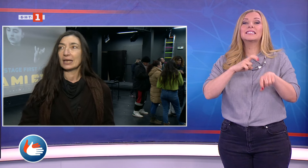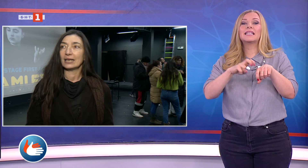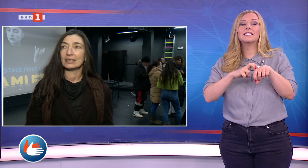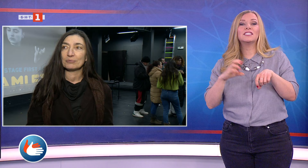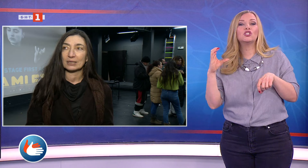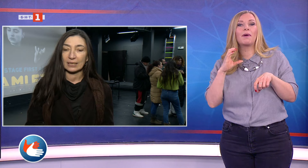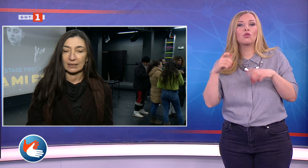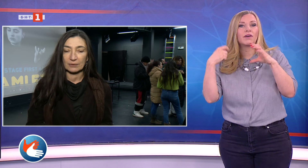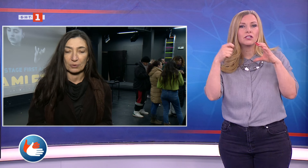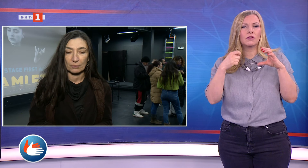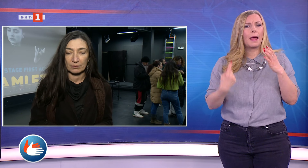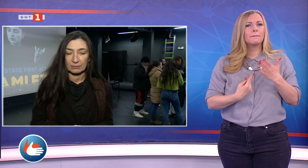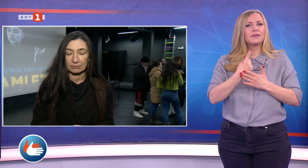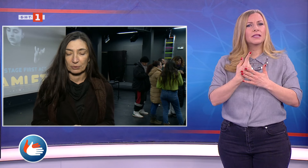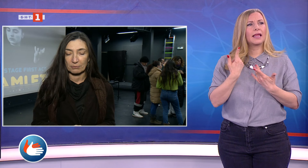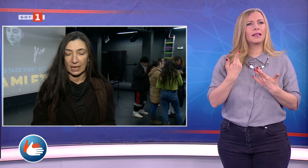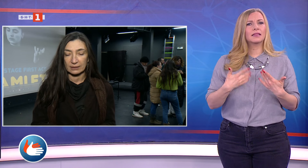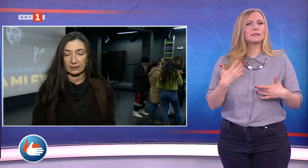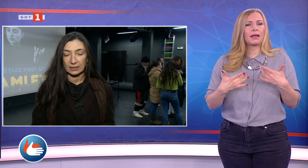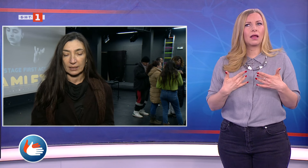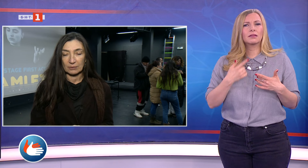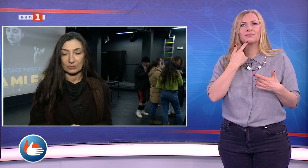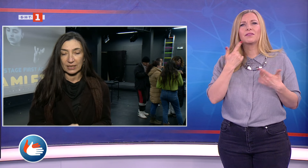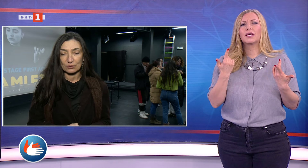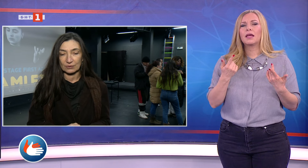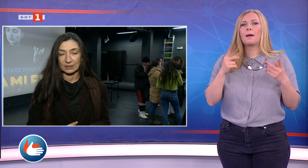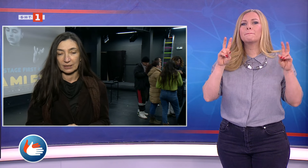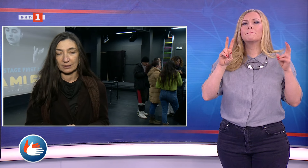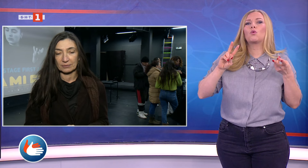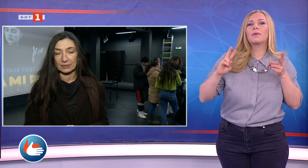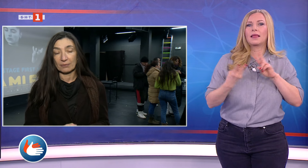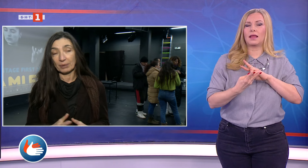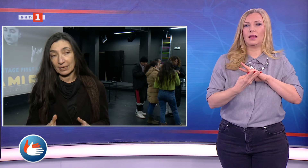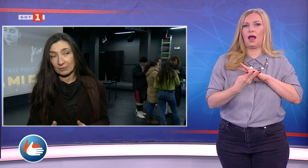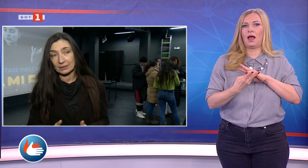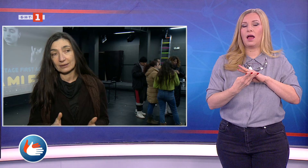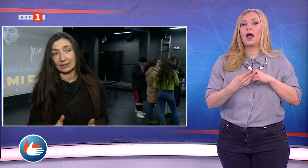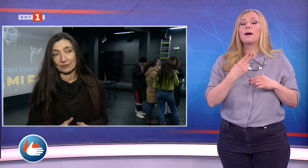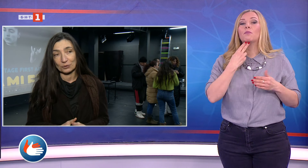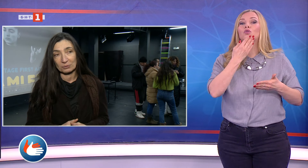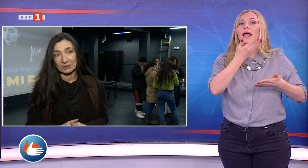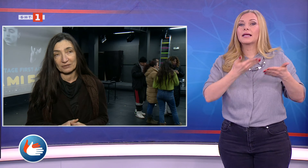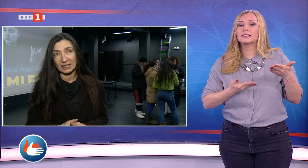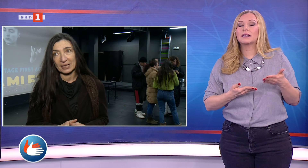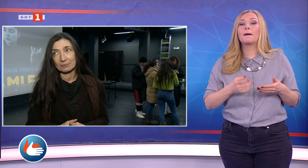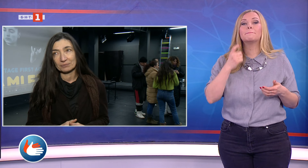един спектакъл Промяната по текстове на Бергман или Фулман. И това е една